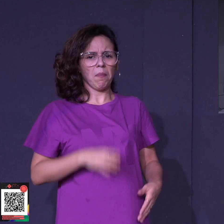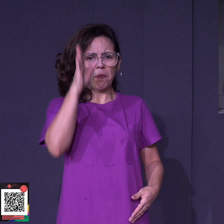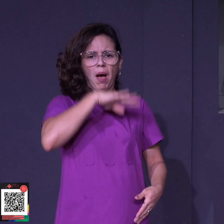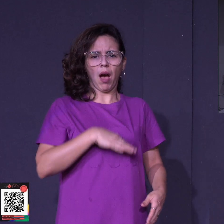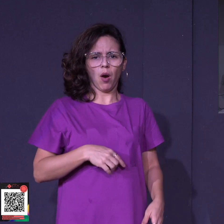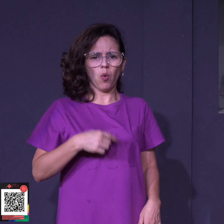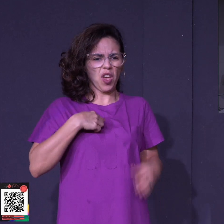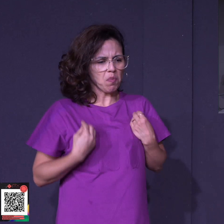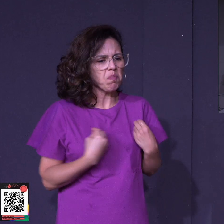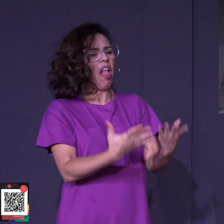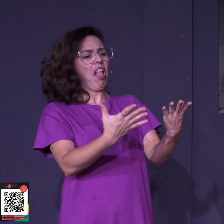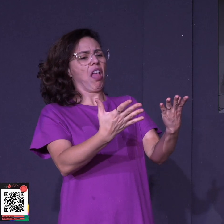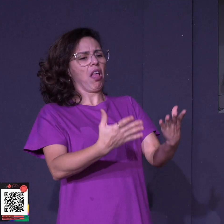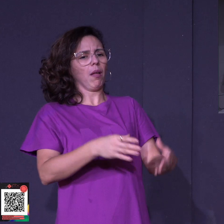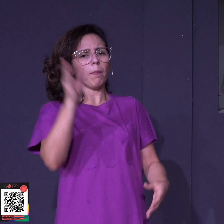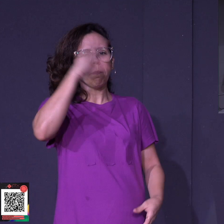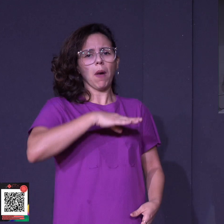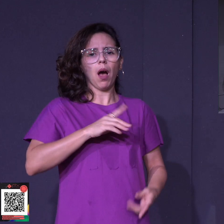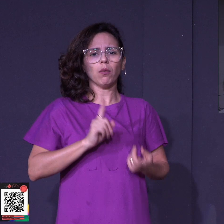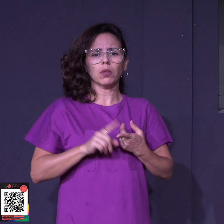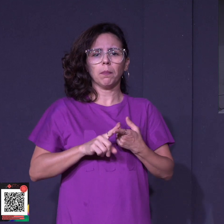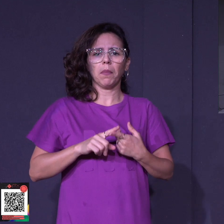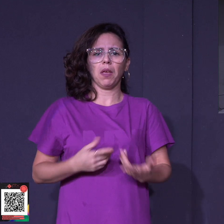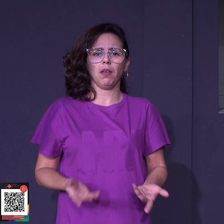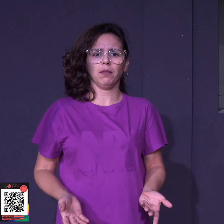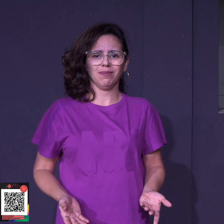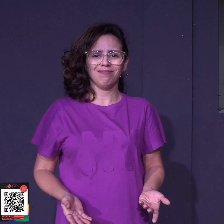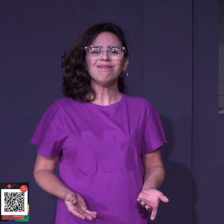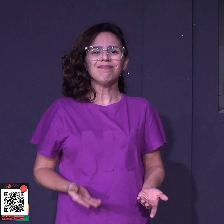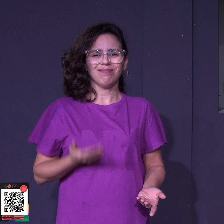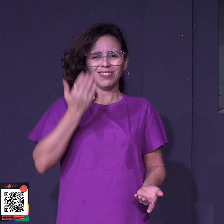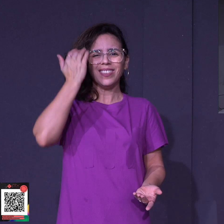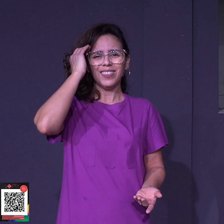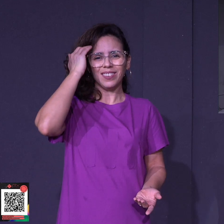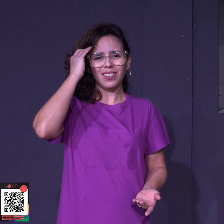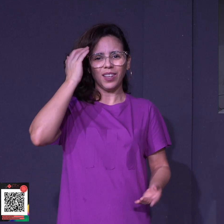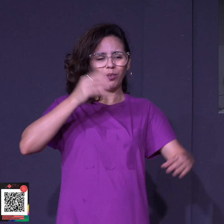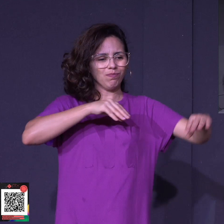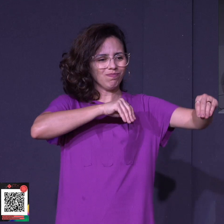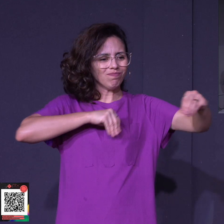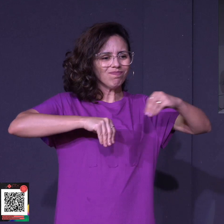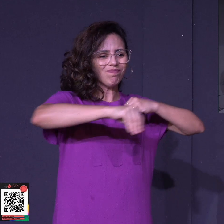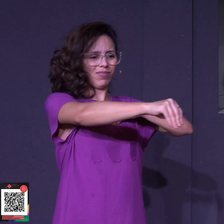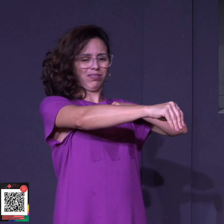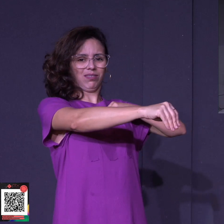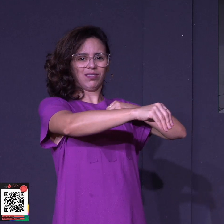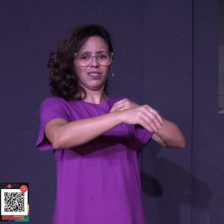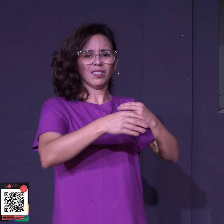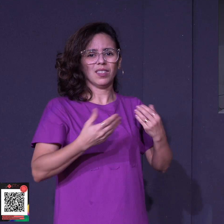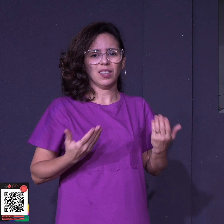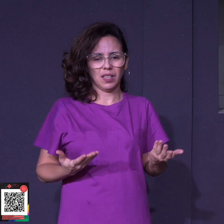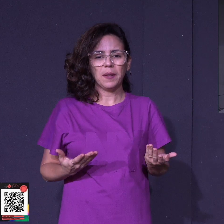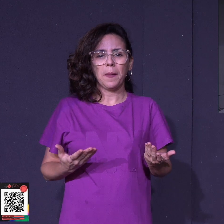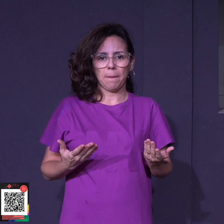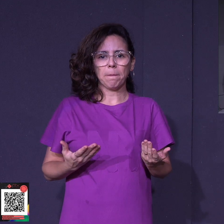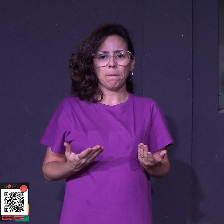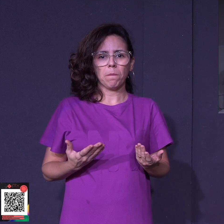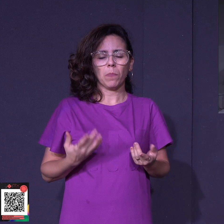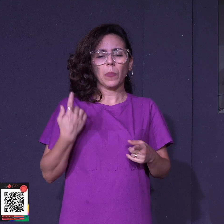na lei, Deus tornava o ofensor cônscio de que o mal